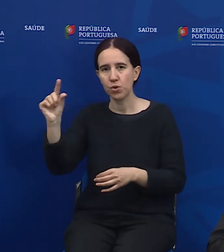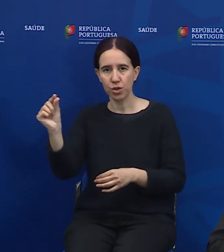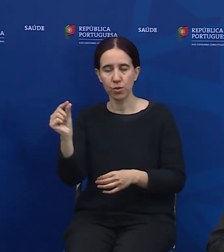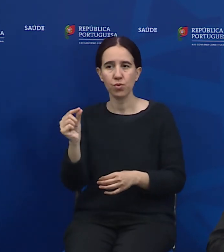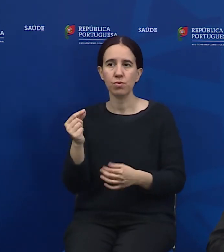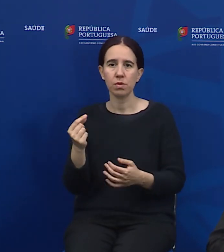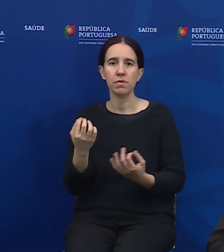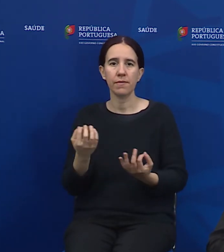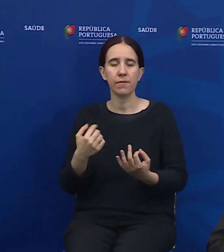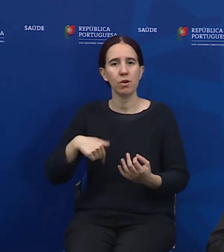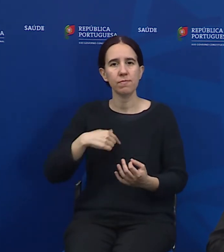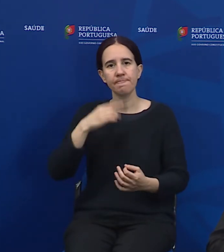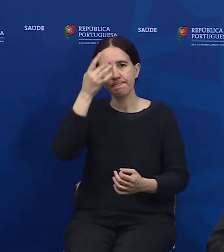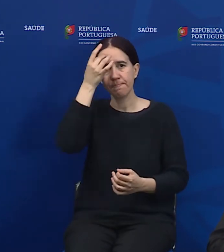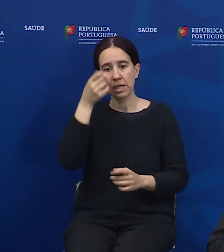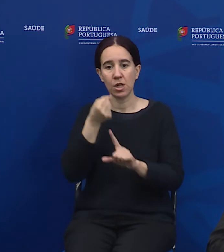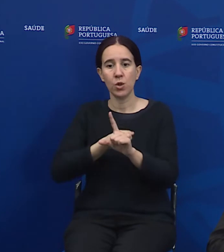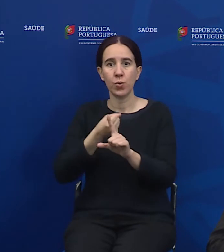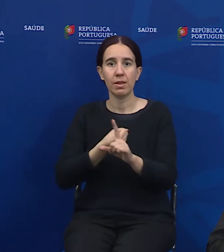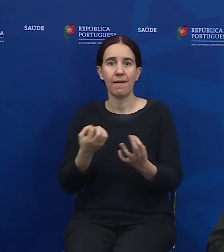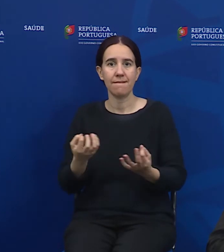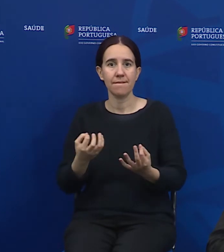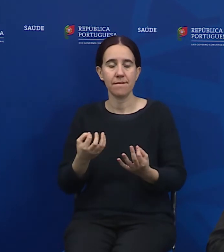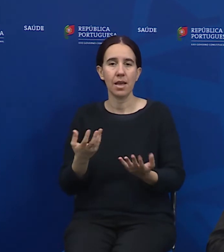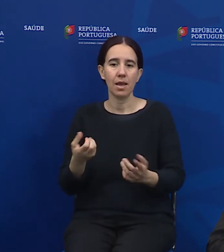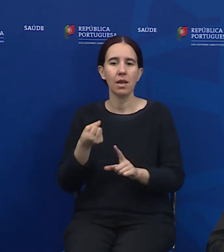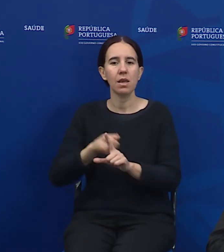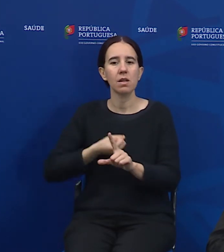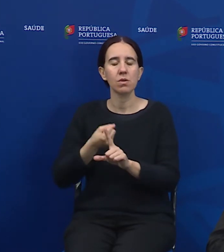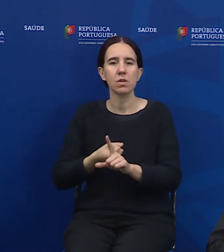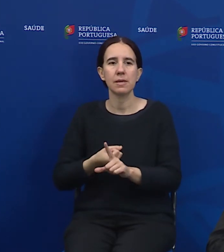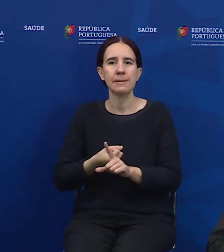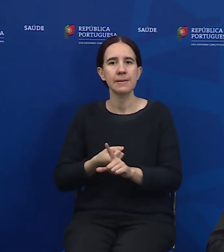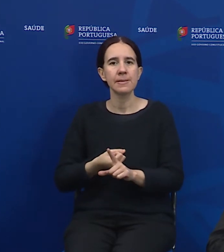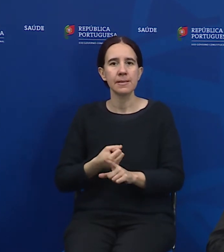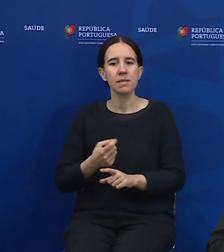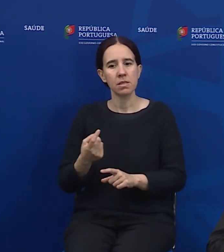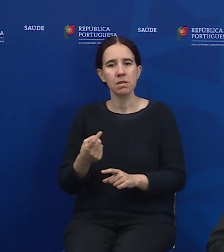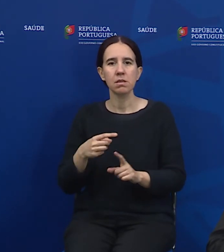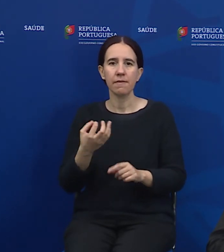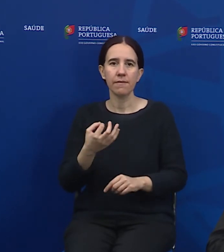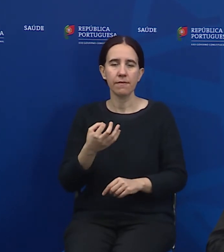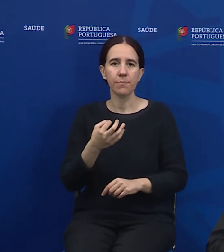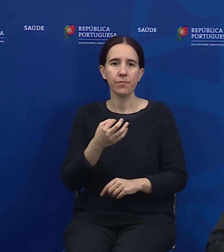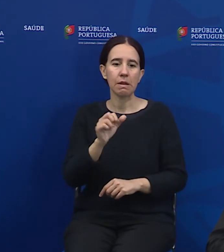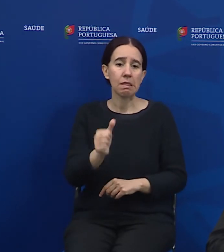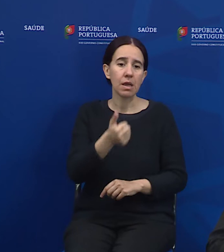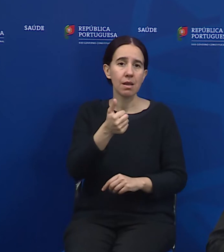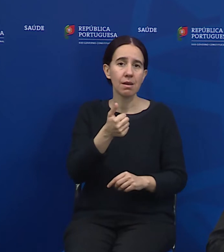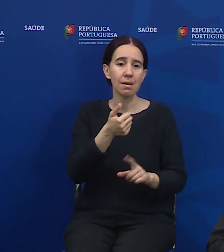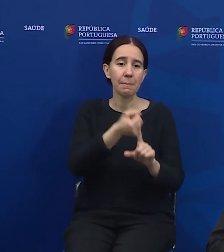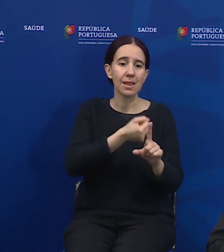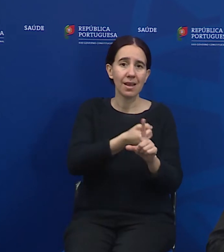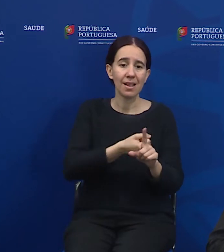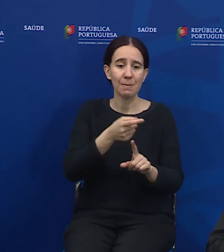e por isso entendemos que esta luta de facto é uma luta em que se vão ganhando batalhas